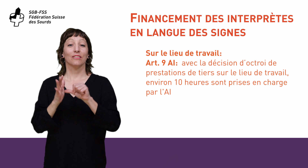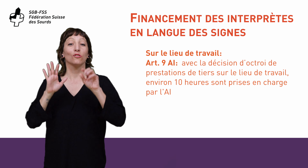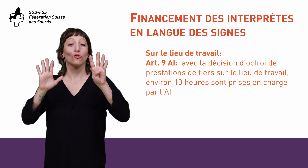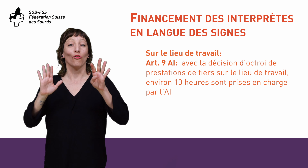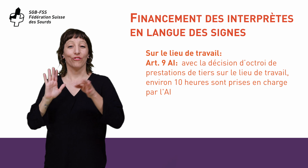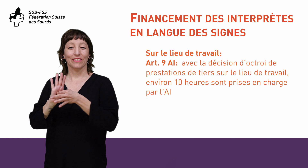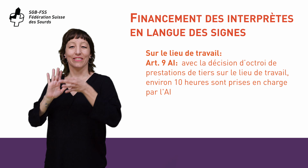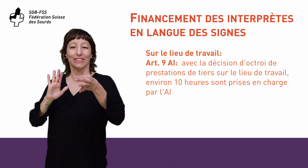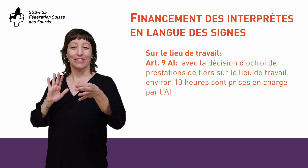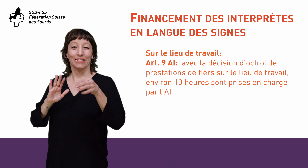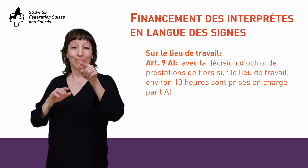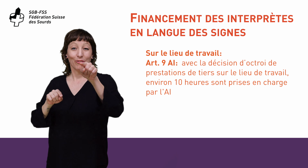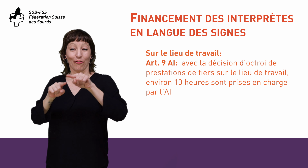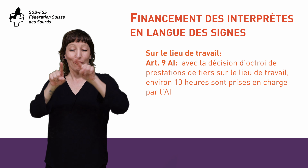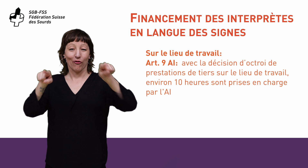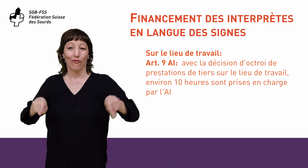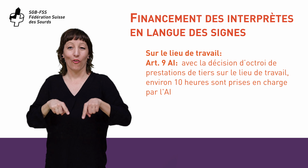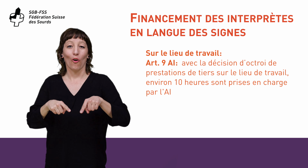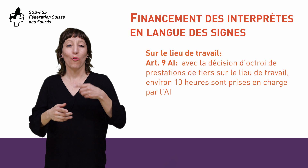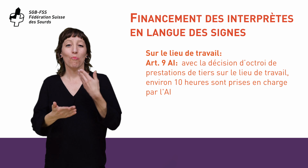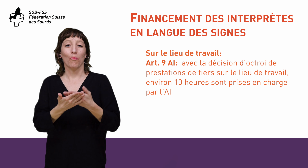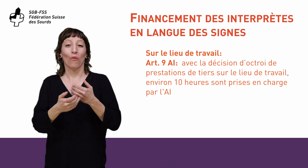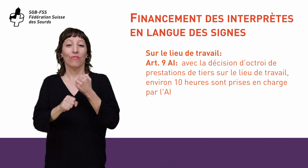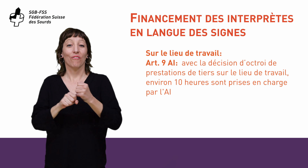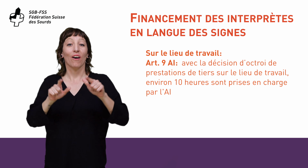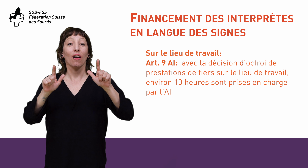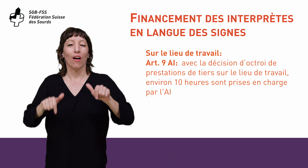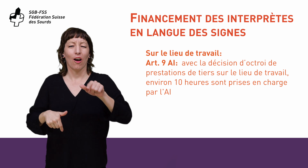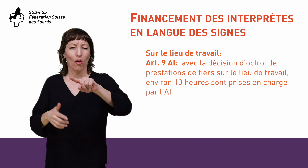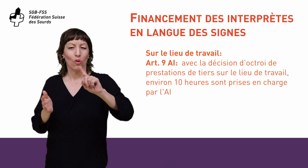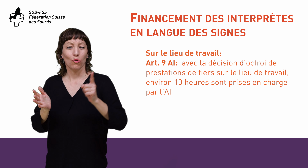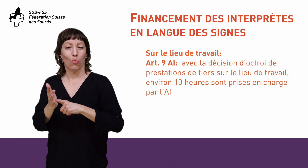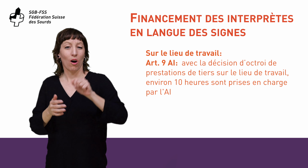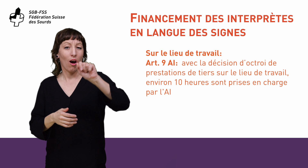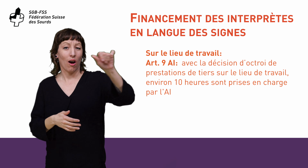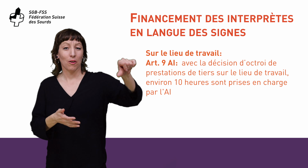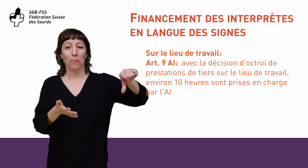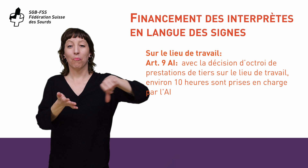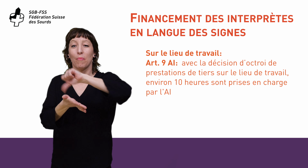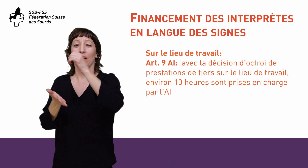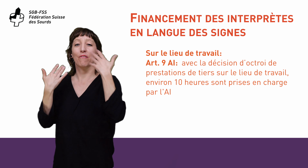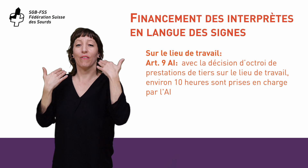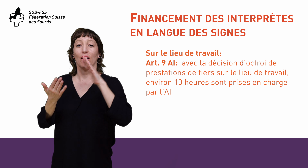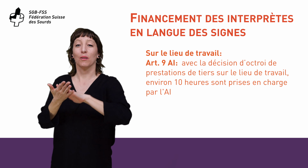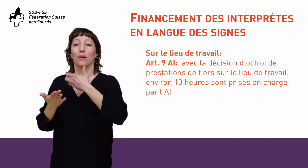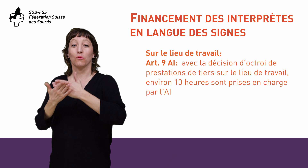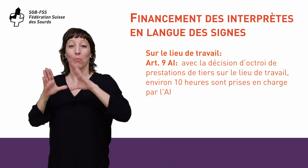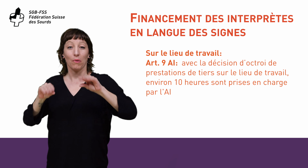L'article 9 AI stipule qu'avec ton ordonnance sur le lieu de travail, tu peux obtenir le paiement